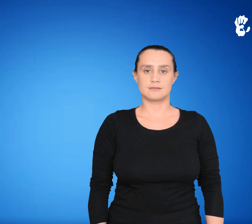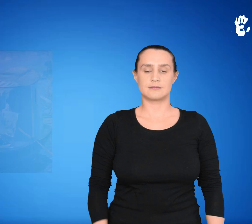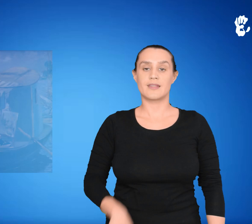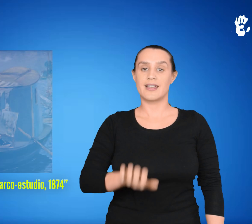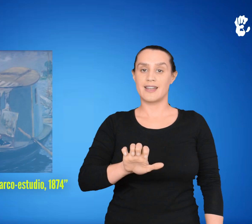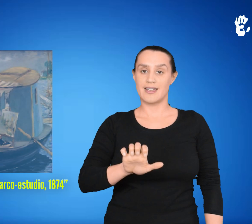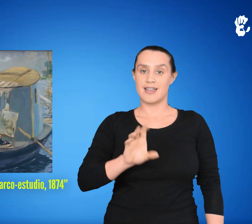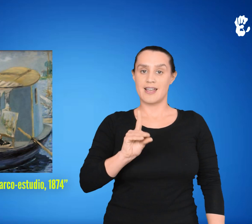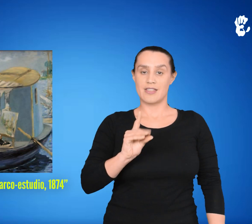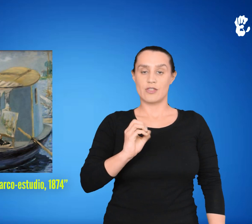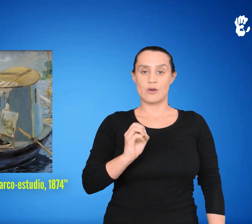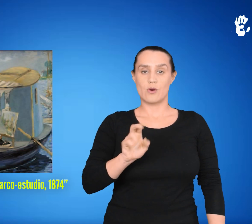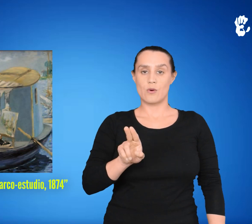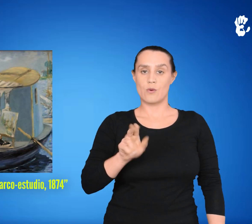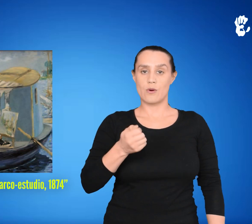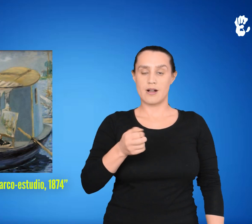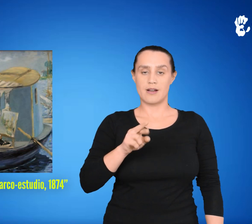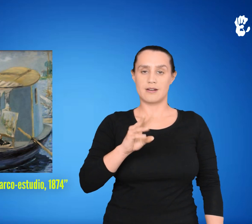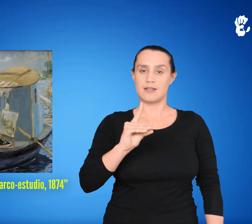Edward maney que fue a